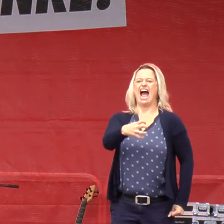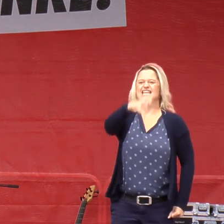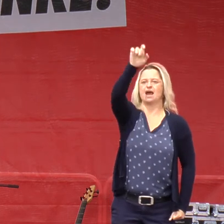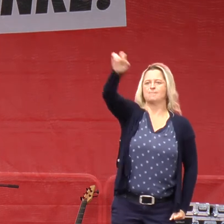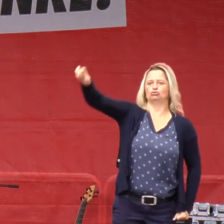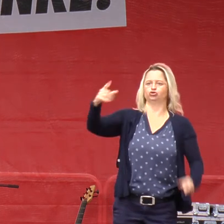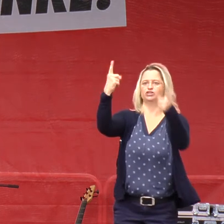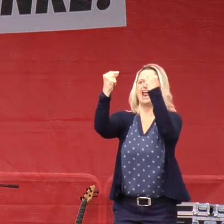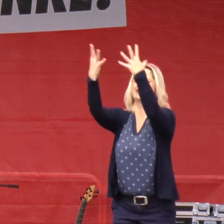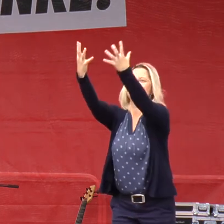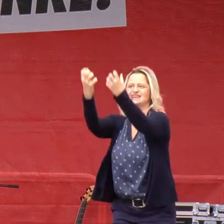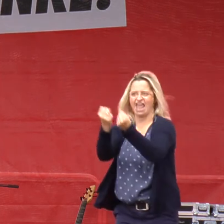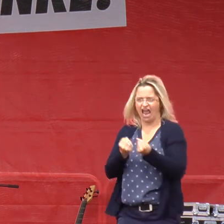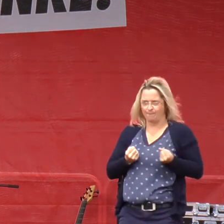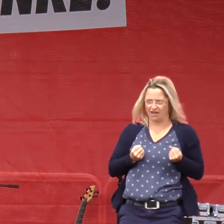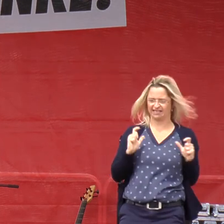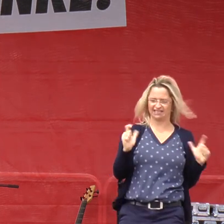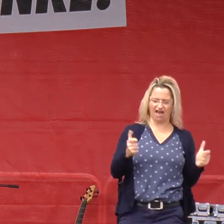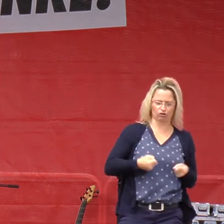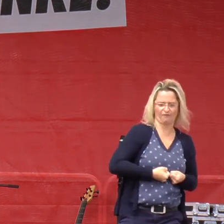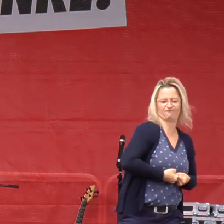greifen. Und wenn du